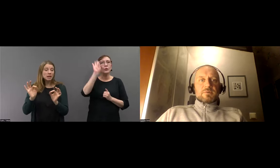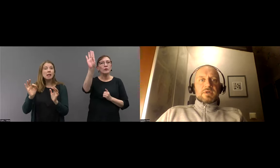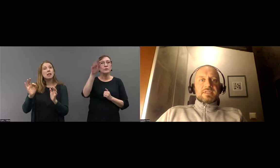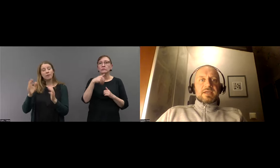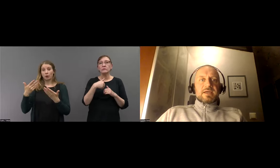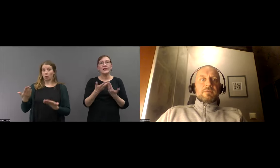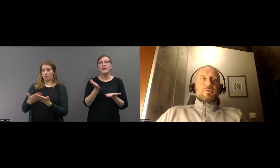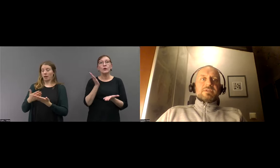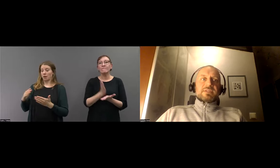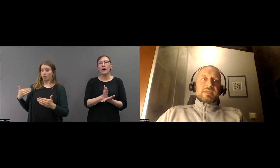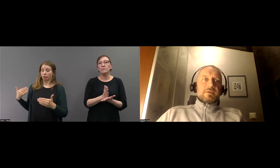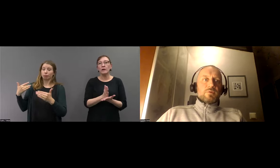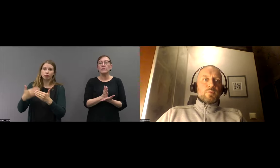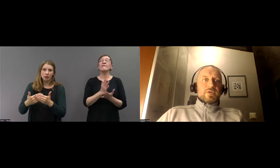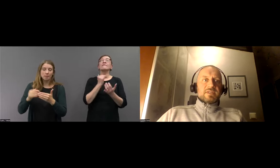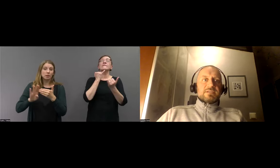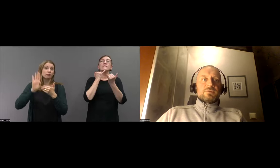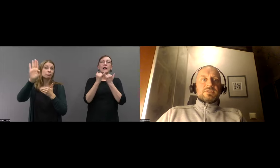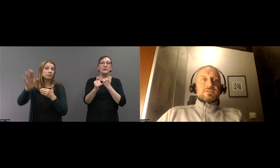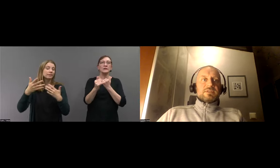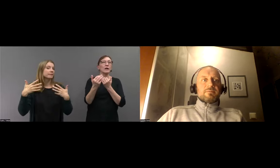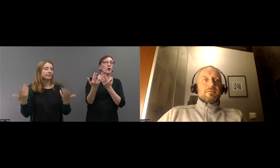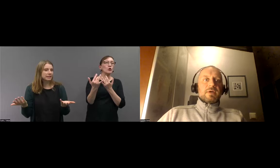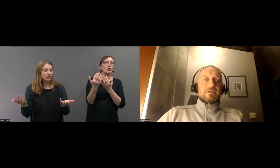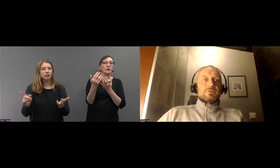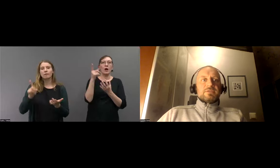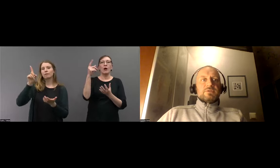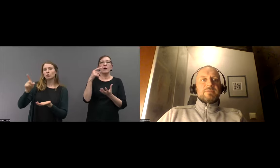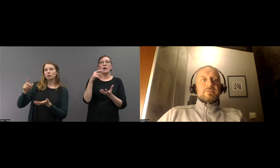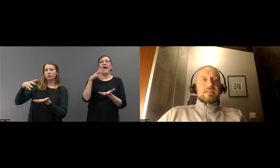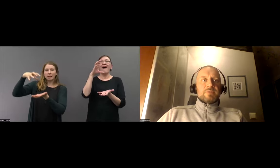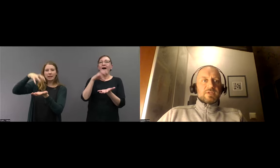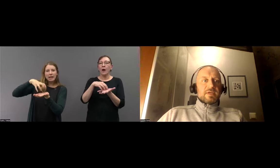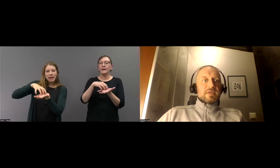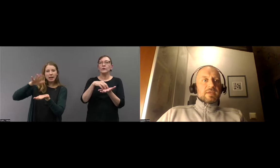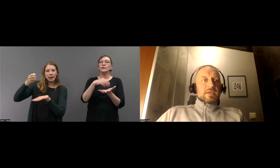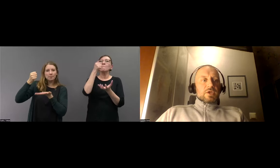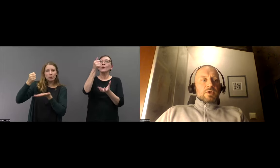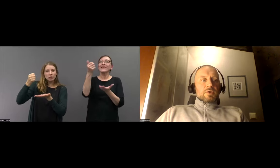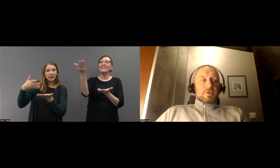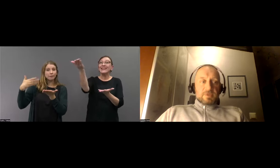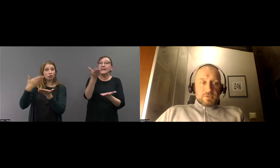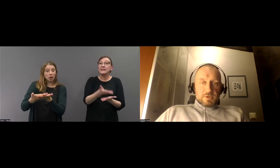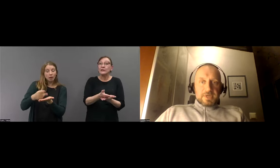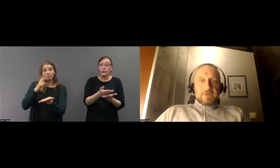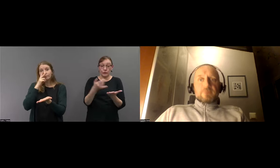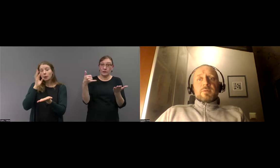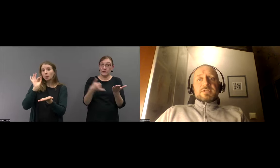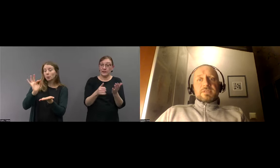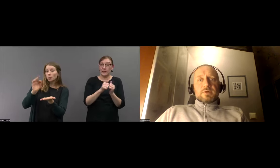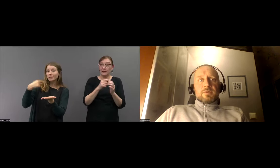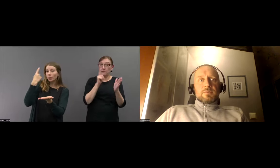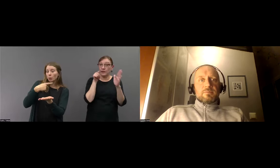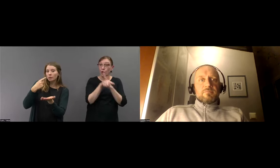Ei varmasti kukaan tiedä ennen kuin sitten nuo budjettiesitykset sitten hallituksen esityksessä menet läpi, mutta jokainen on